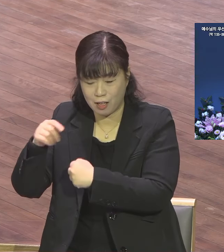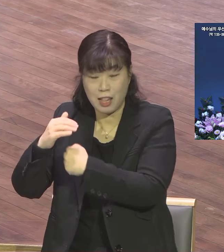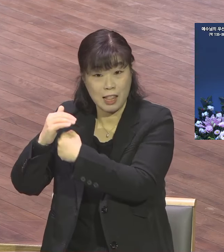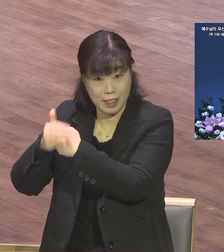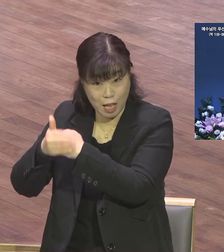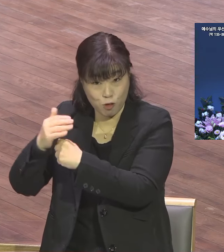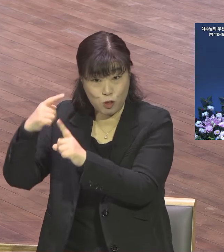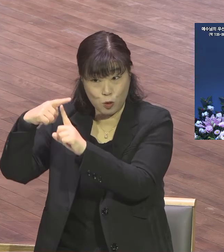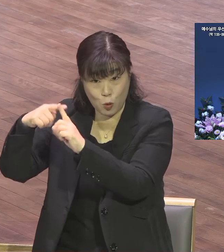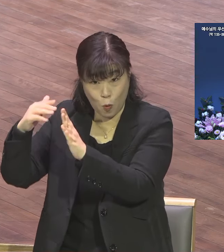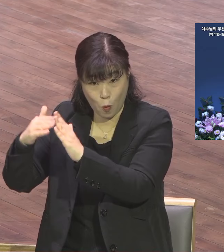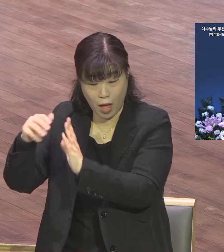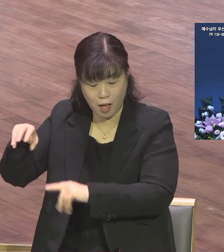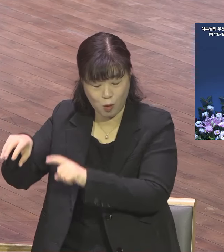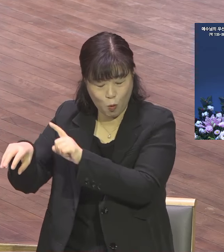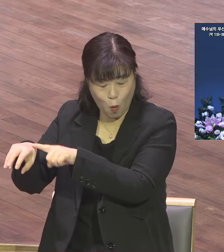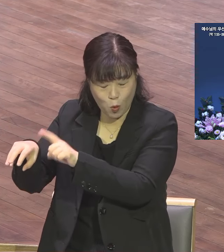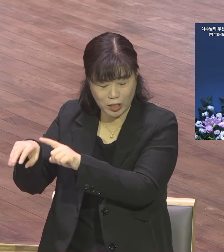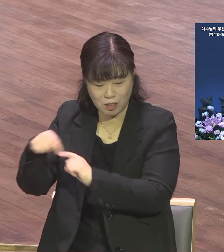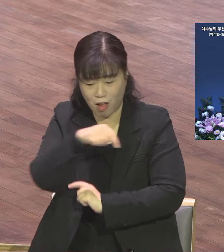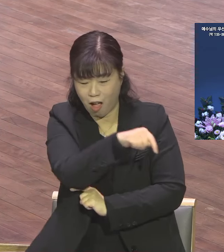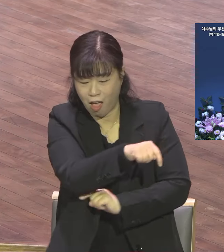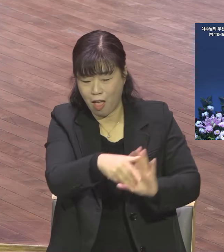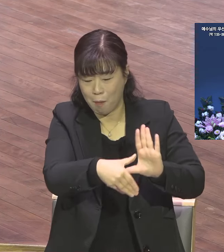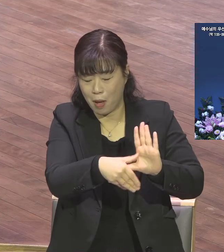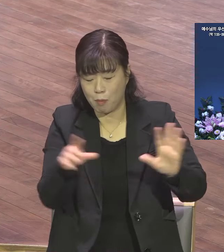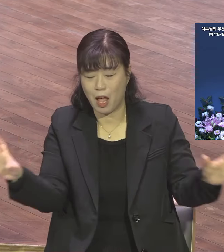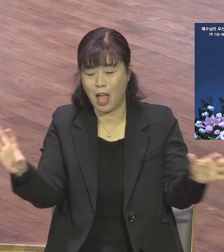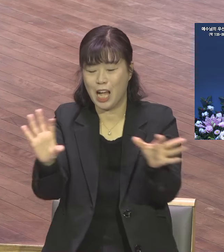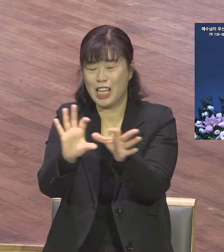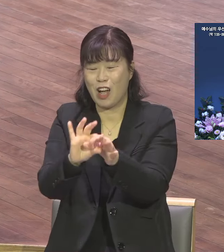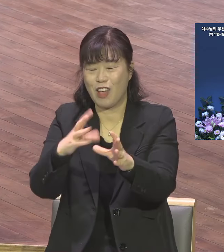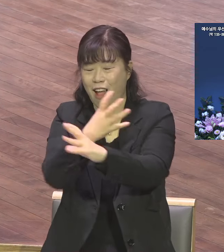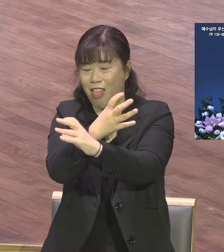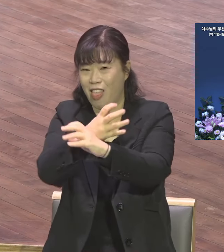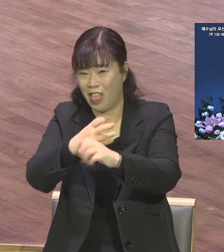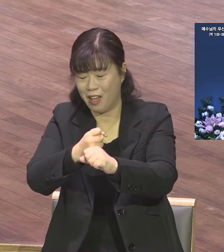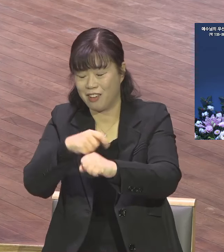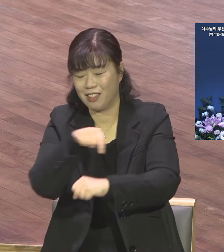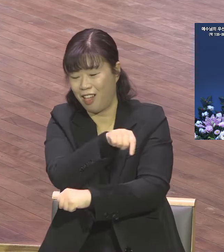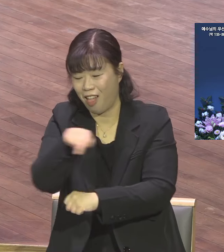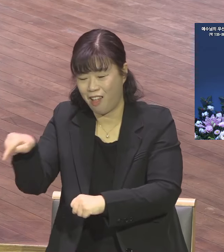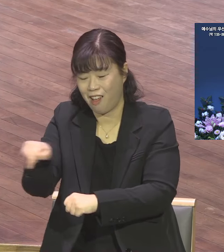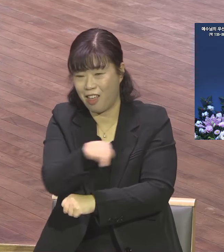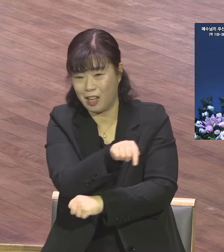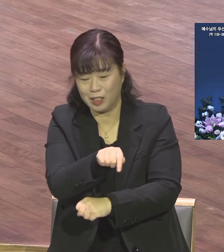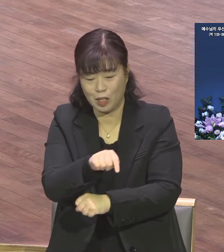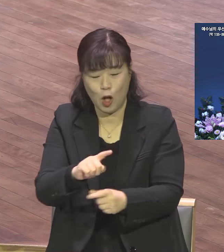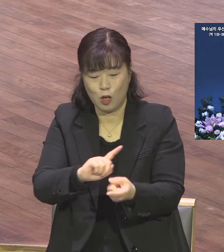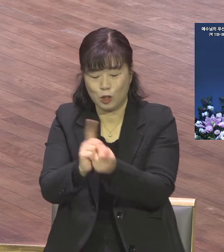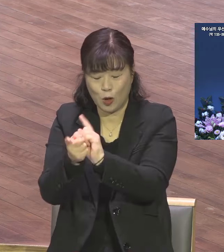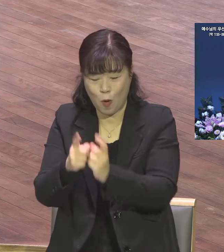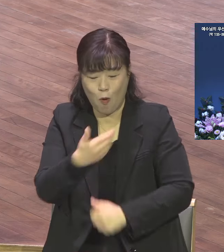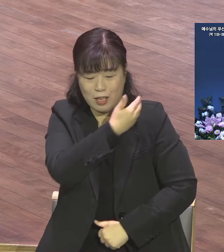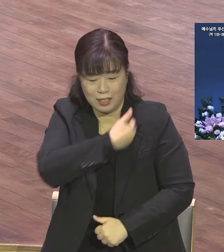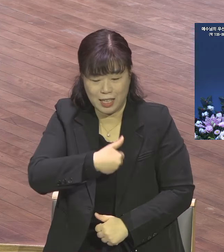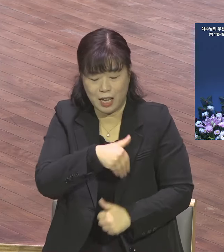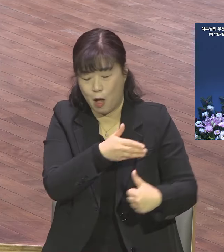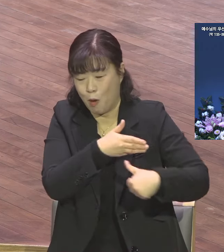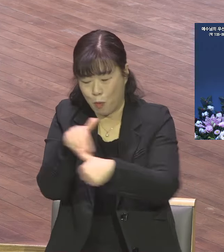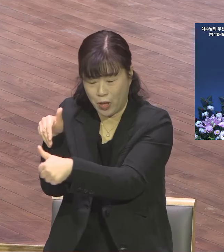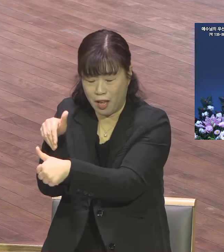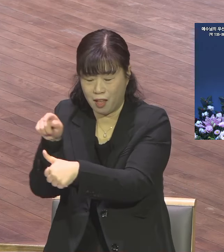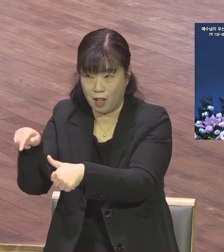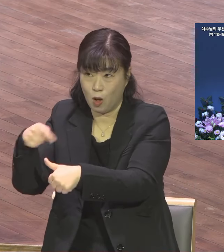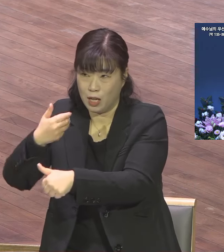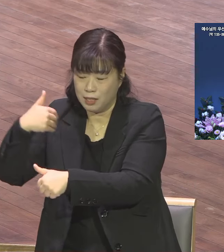대구 교회에 있는데 담임 목사예요. 그런데 4주째 막 집중해서 남미 선교에 대한